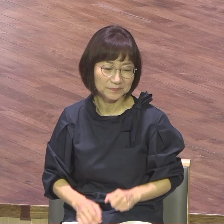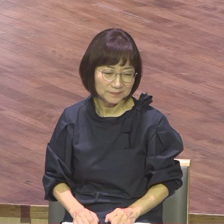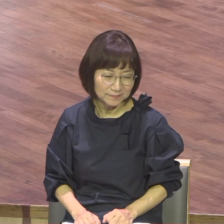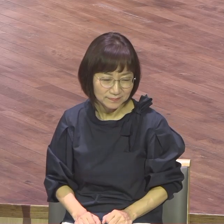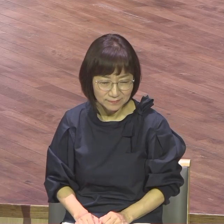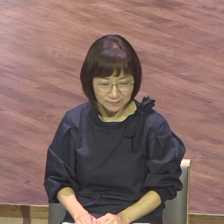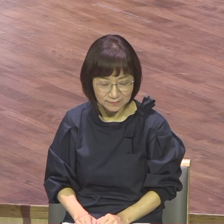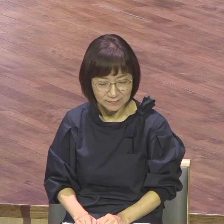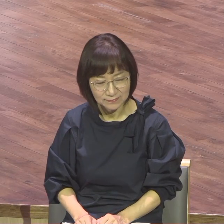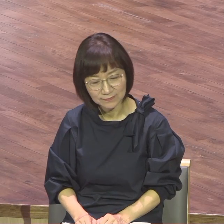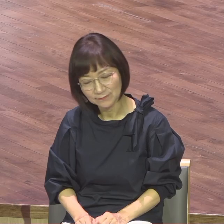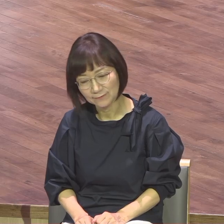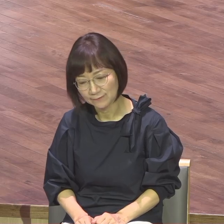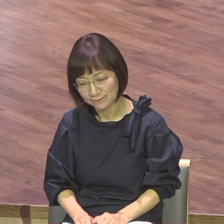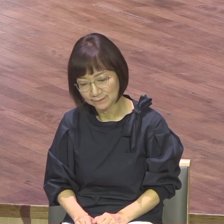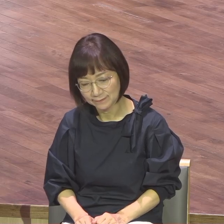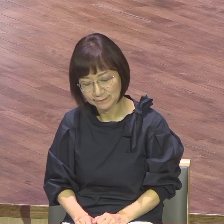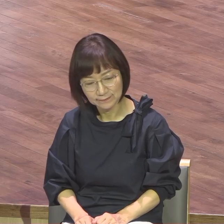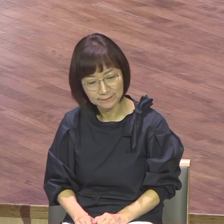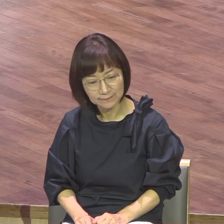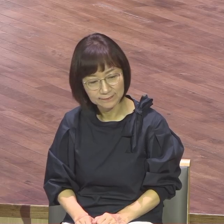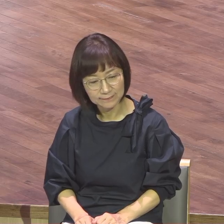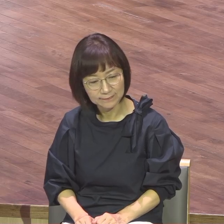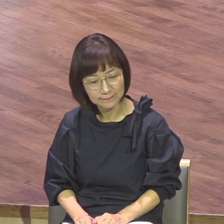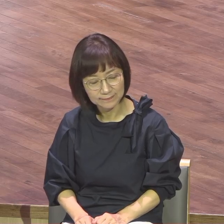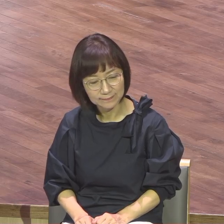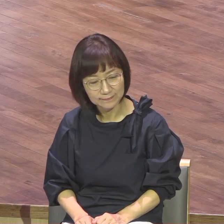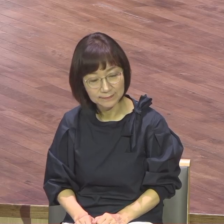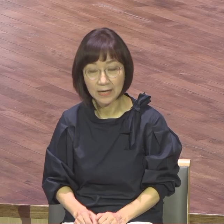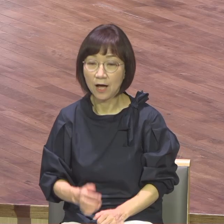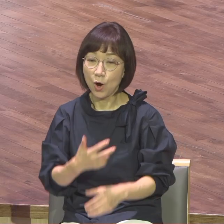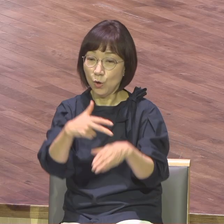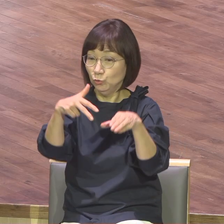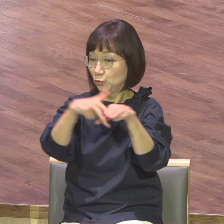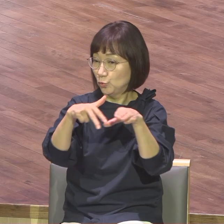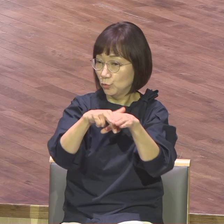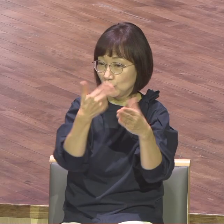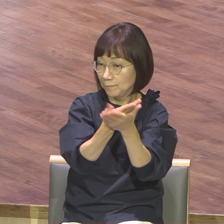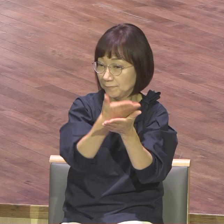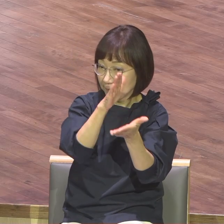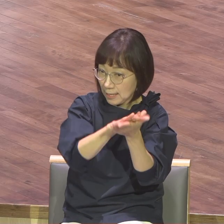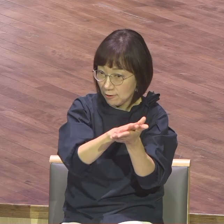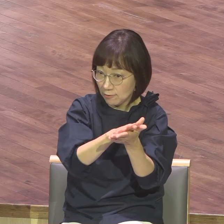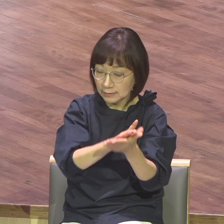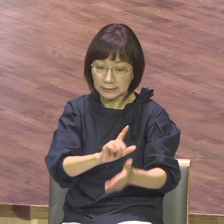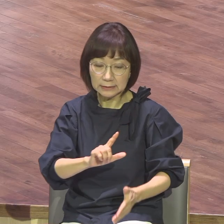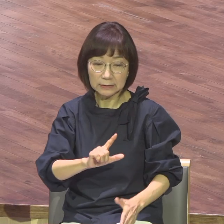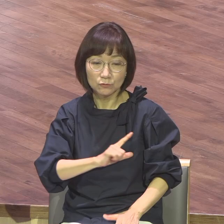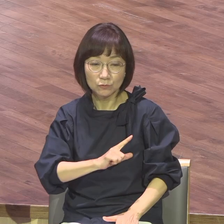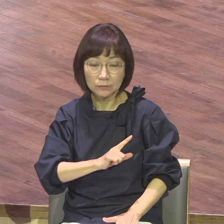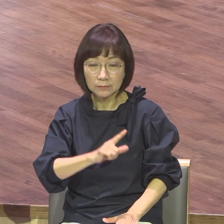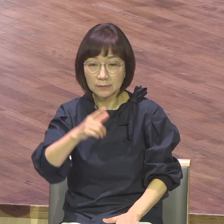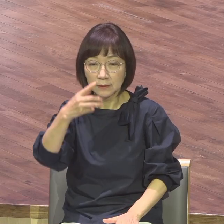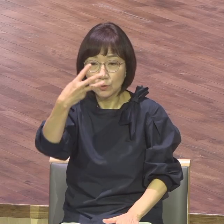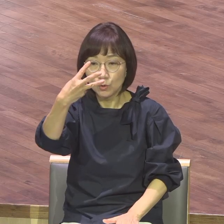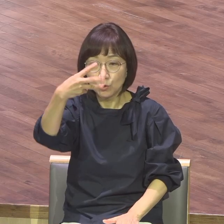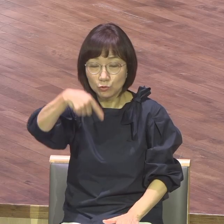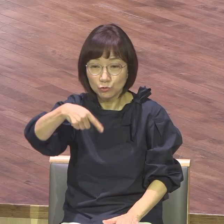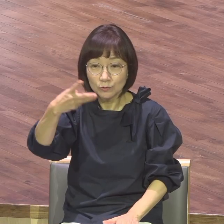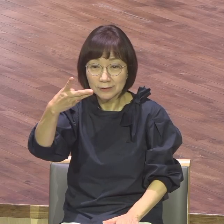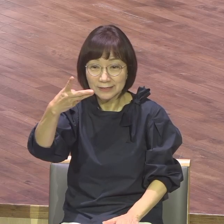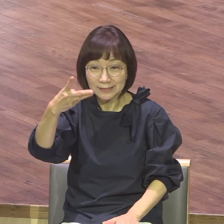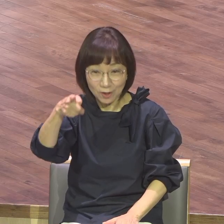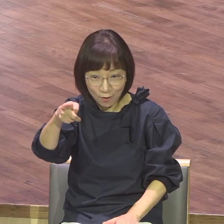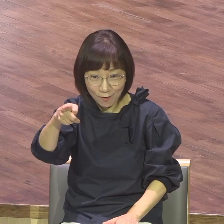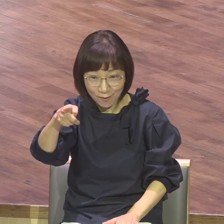말이에요. 여러분 그래서 종교 개혁의 기치를 들었던 마틴 루터도 종교 개혁을